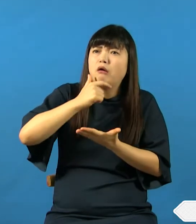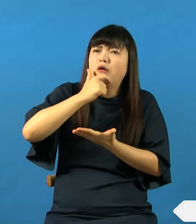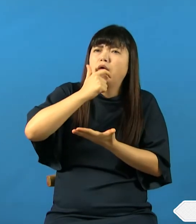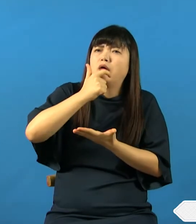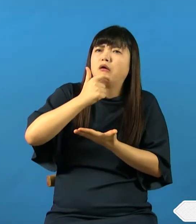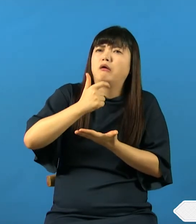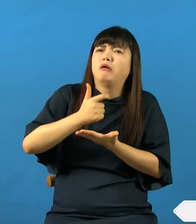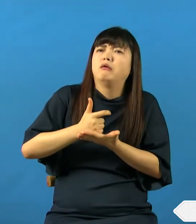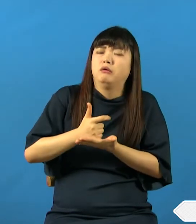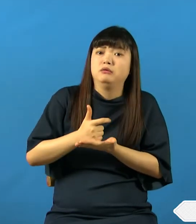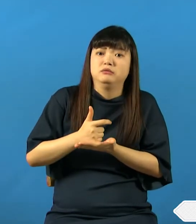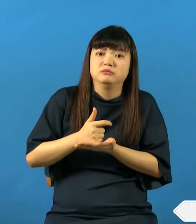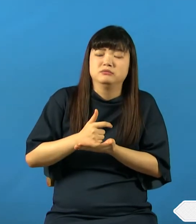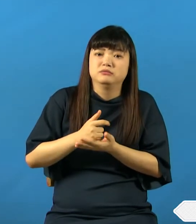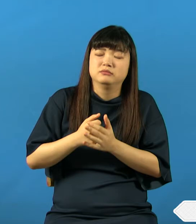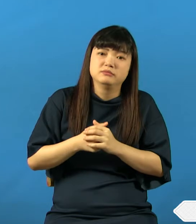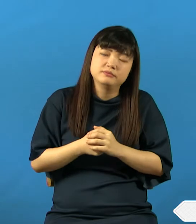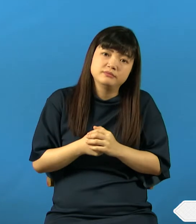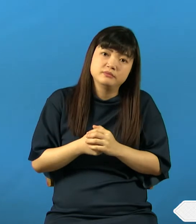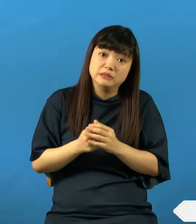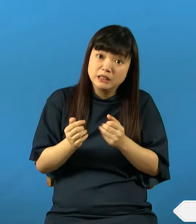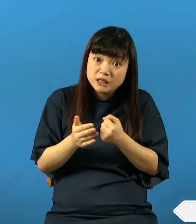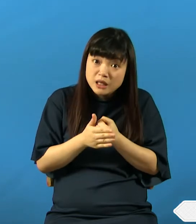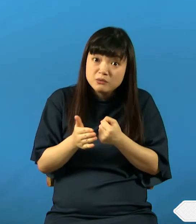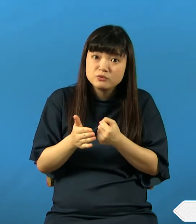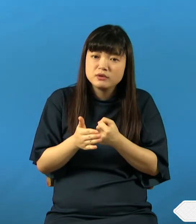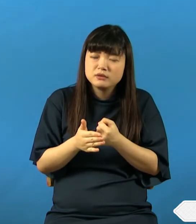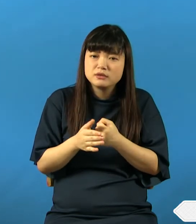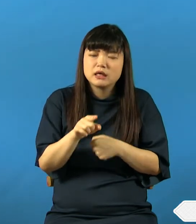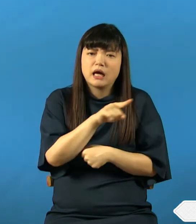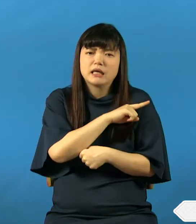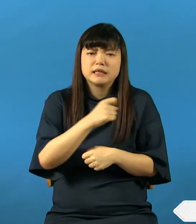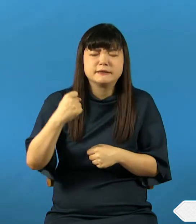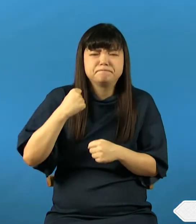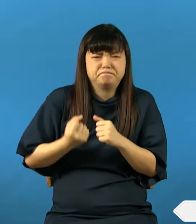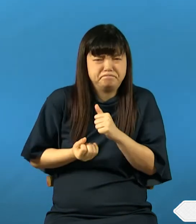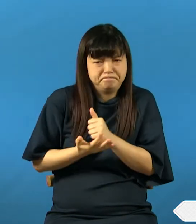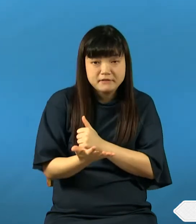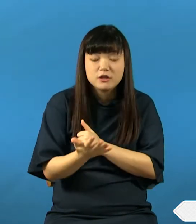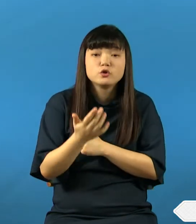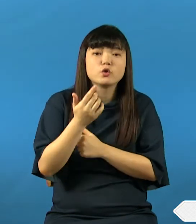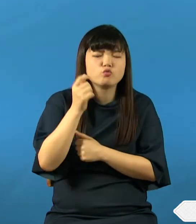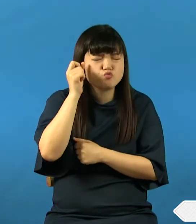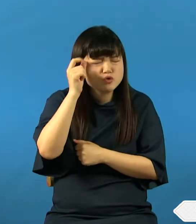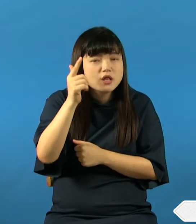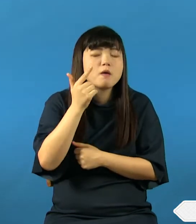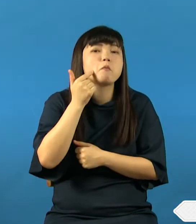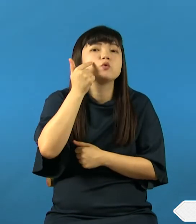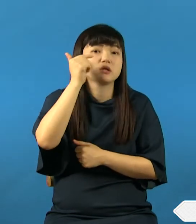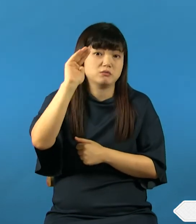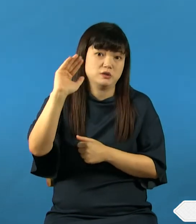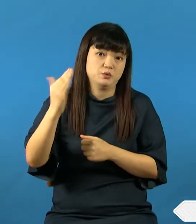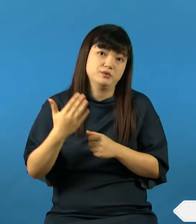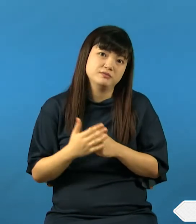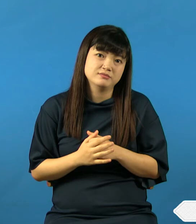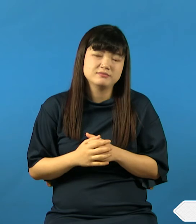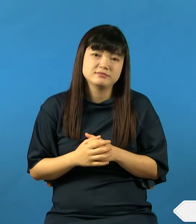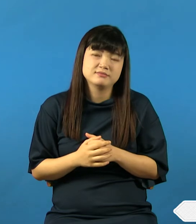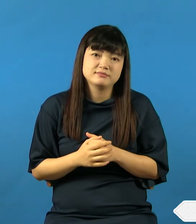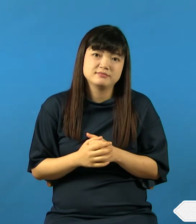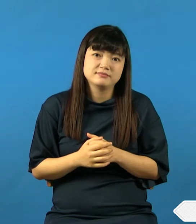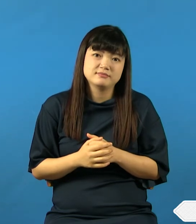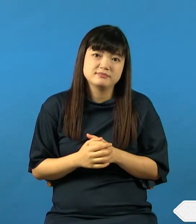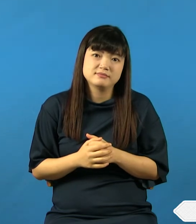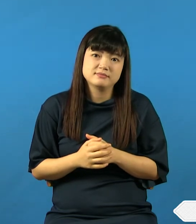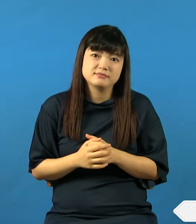교인들의 심금을 울리지 않을 수가 없는 것이죠. 그래서 가장 영향력 있는 정말 위대한 목사가